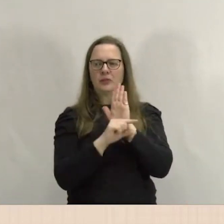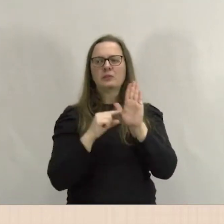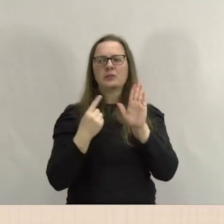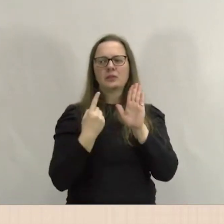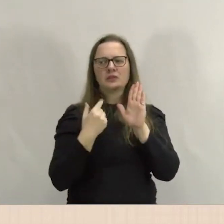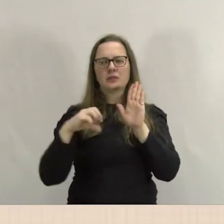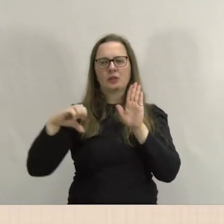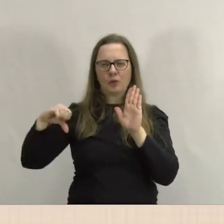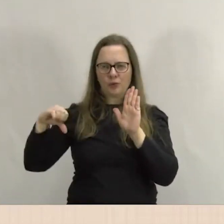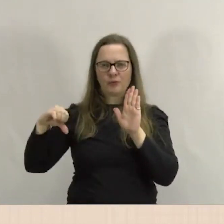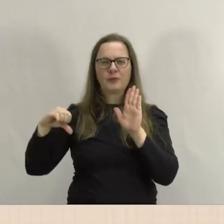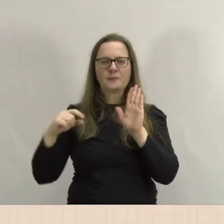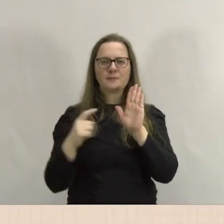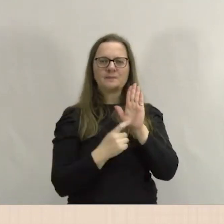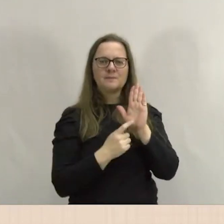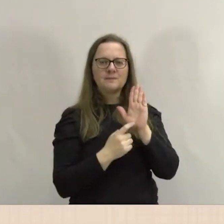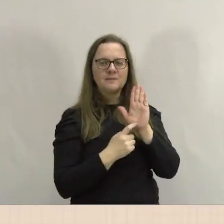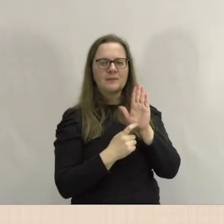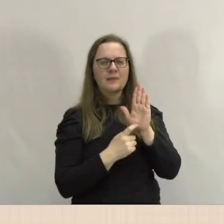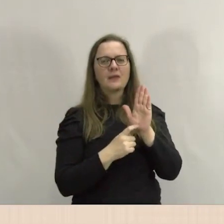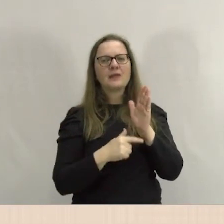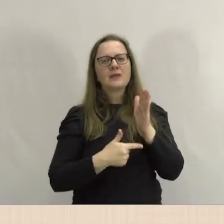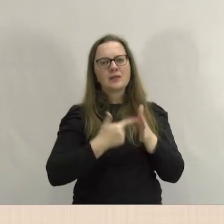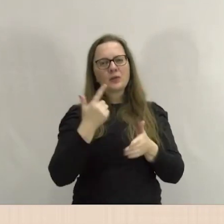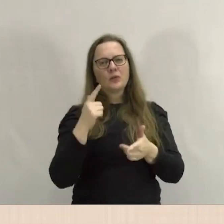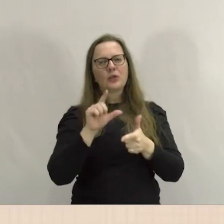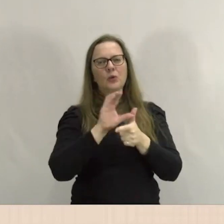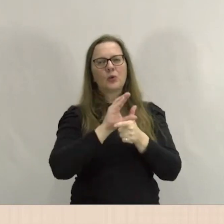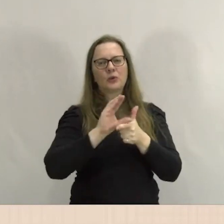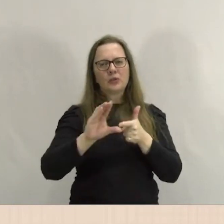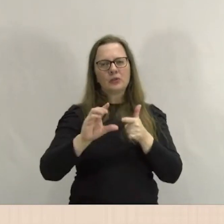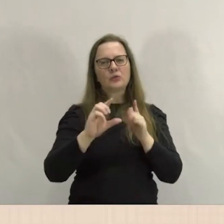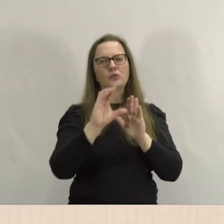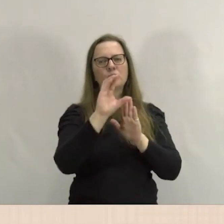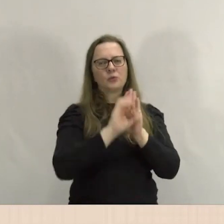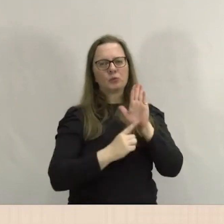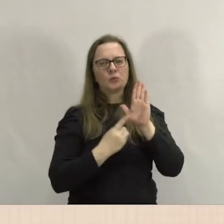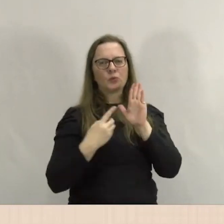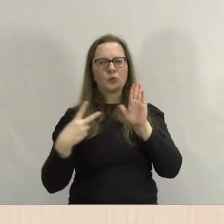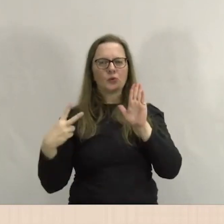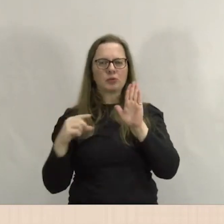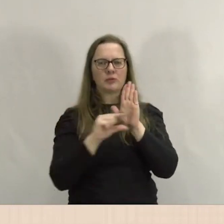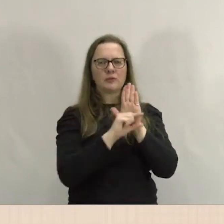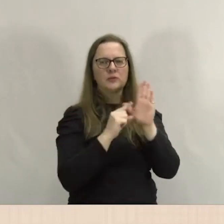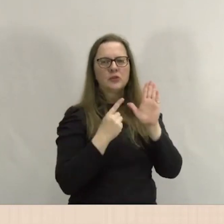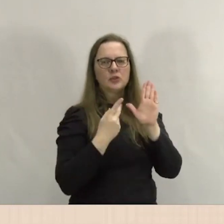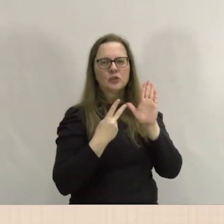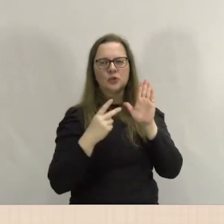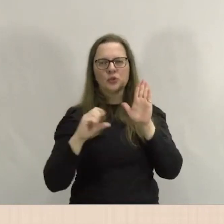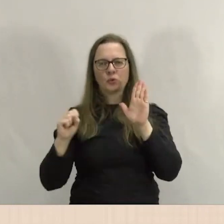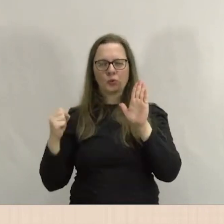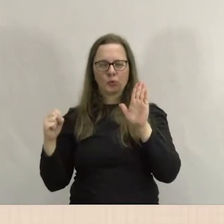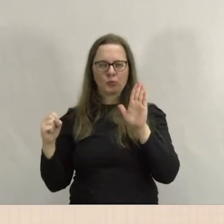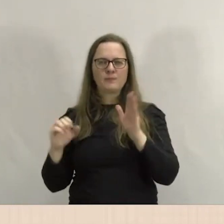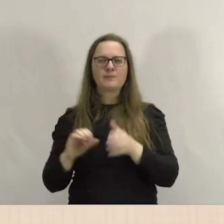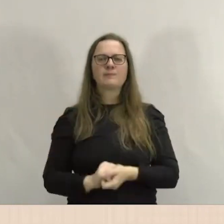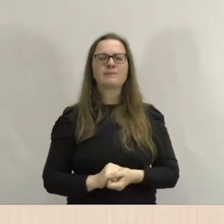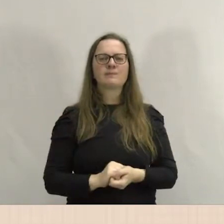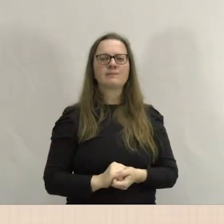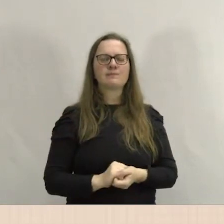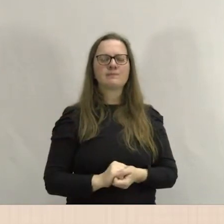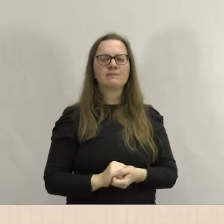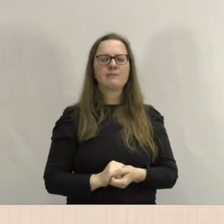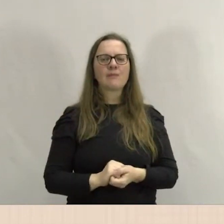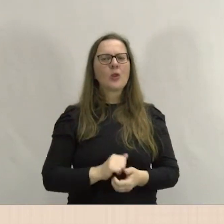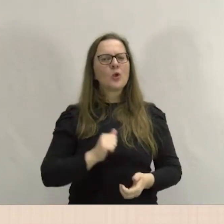os apóstolos. 1 Coríntios 12, 28, não vou ler de novo. E o Senhor deu autoridade aos